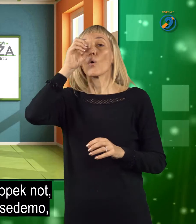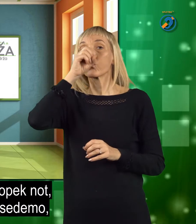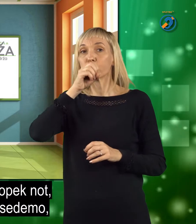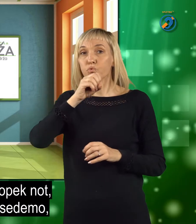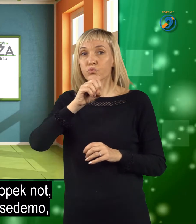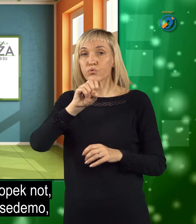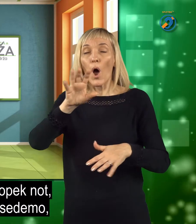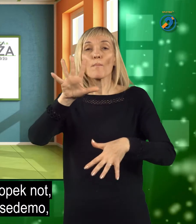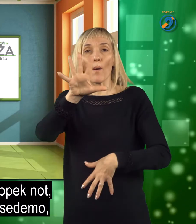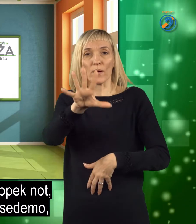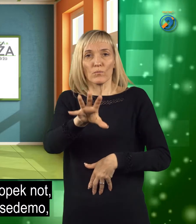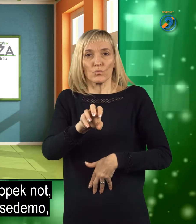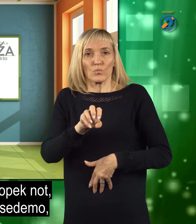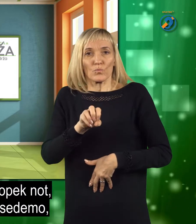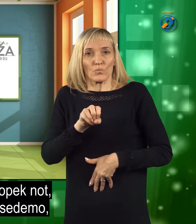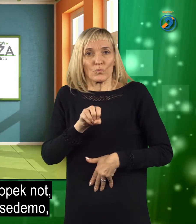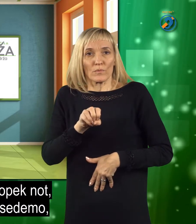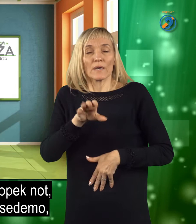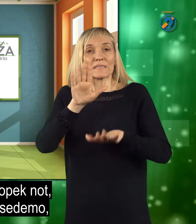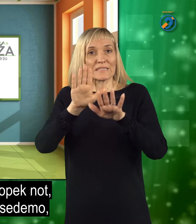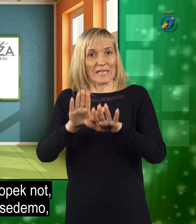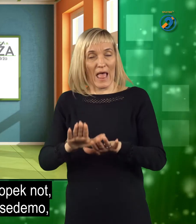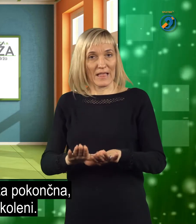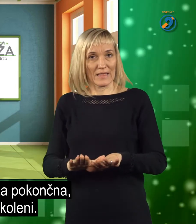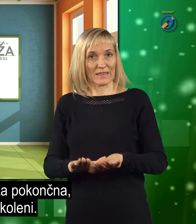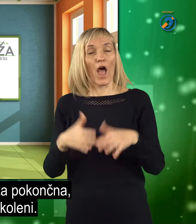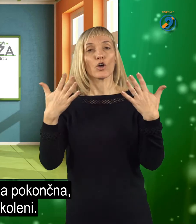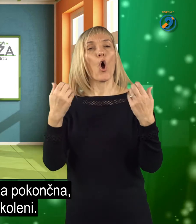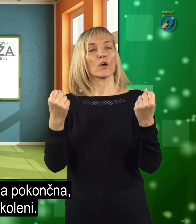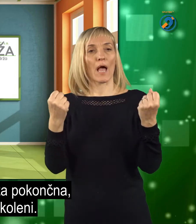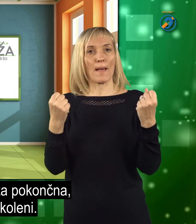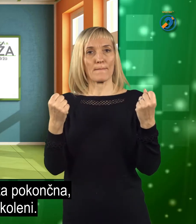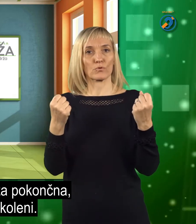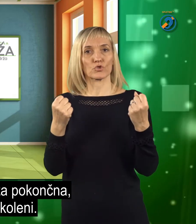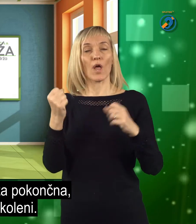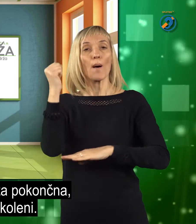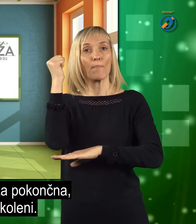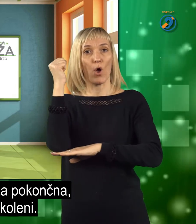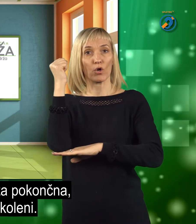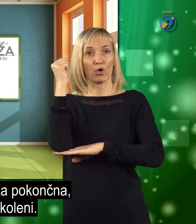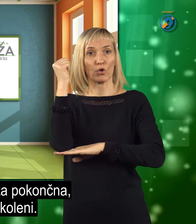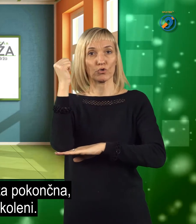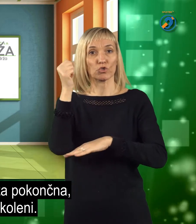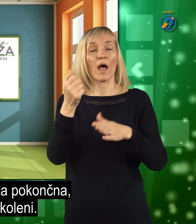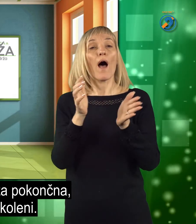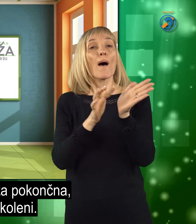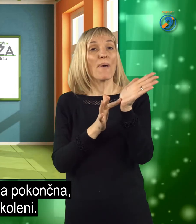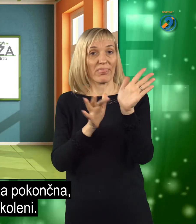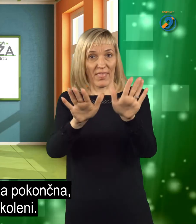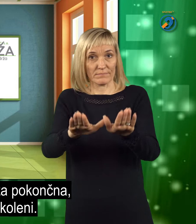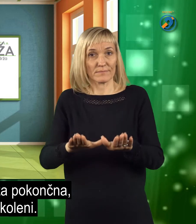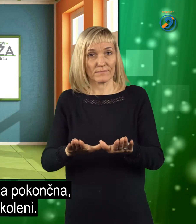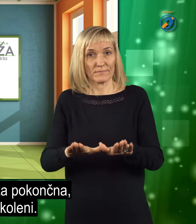Z izdihom popek not, počasi se usedemo, roke čvrste, drža pokončna, pete pod